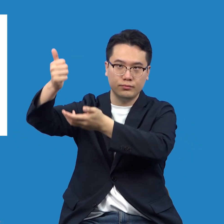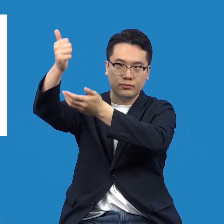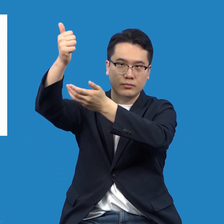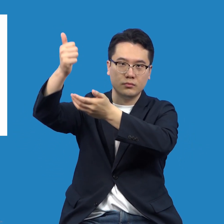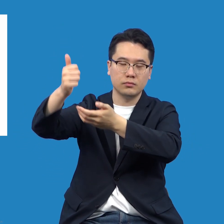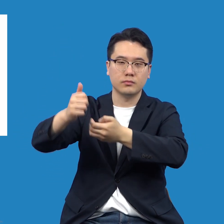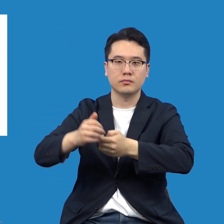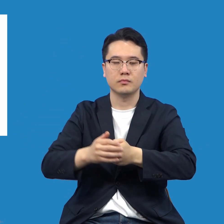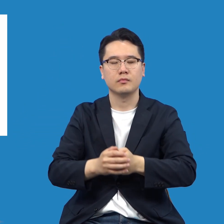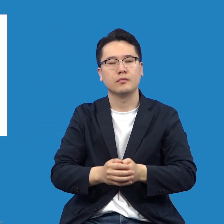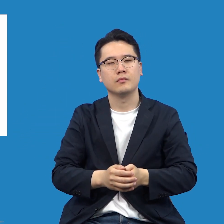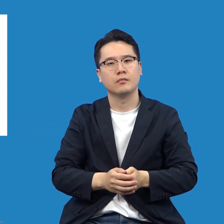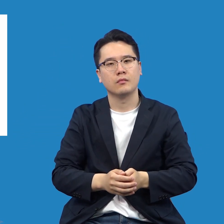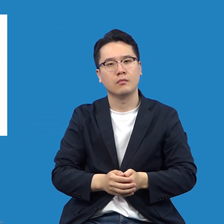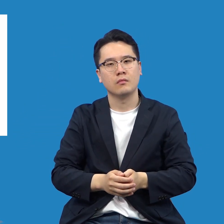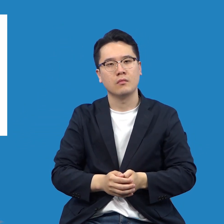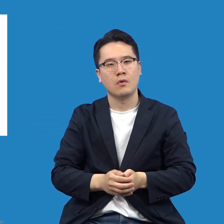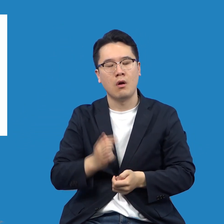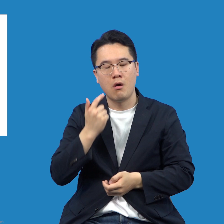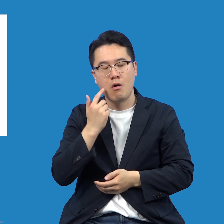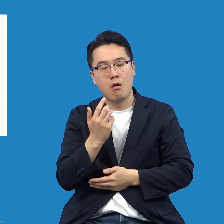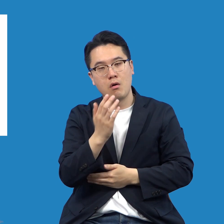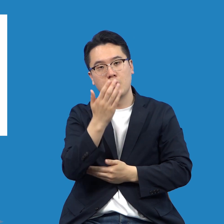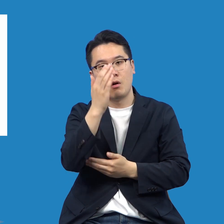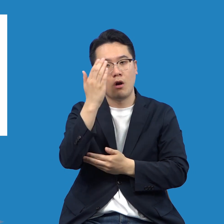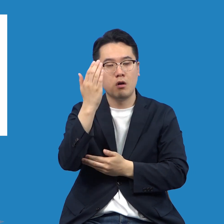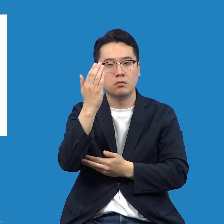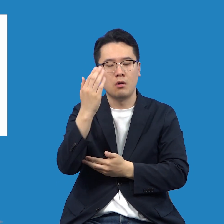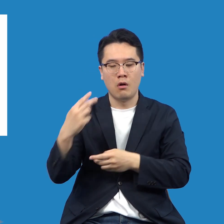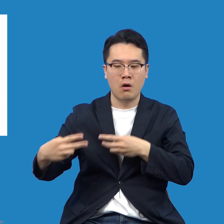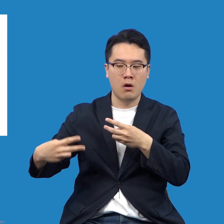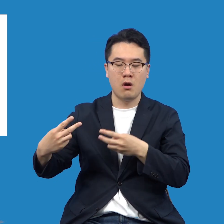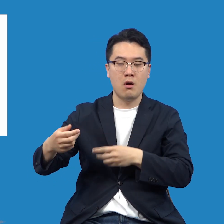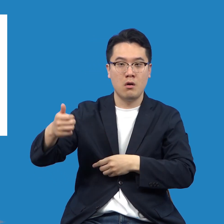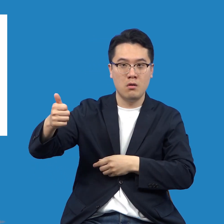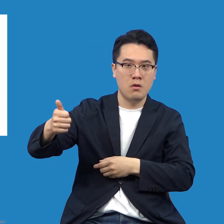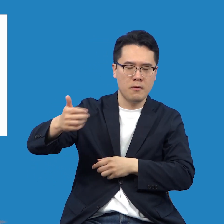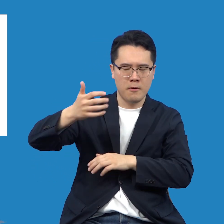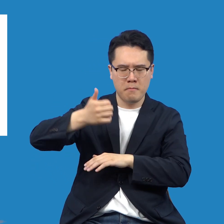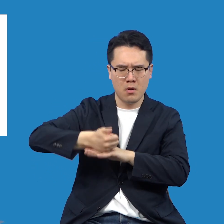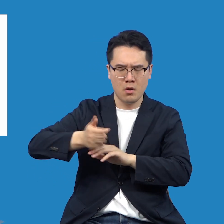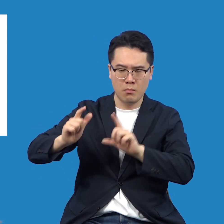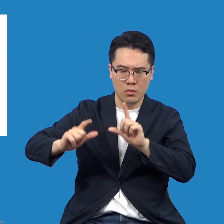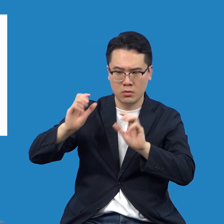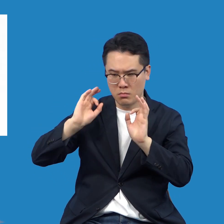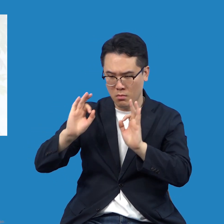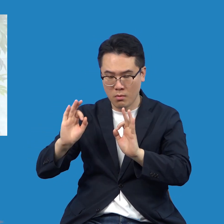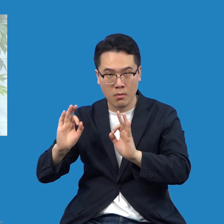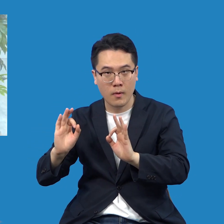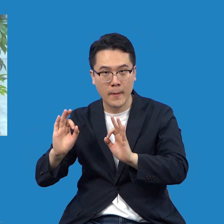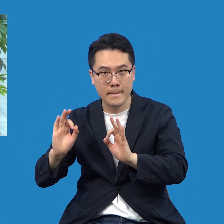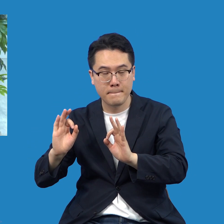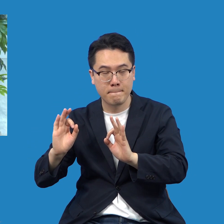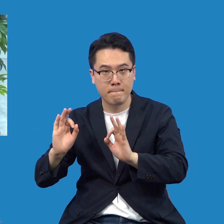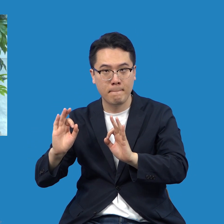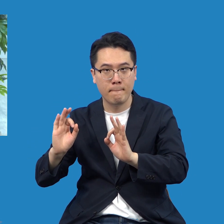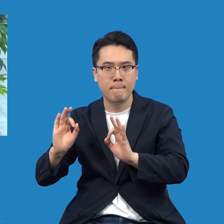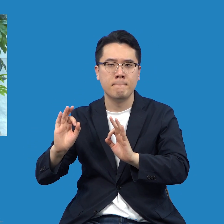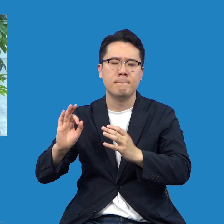영광스러운 엘리야의 최후를 지켜보고 있던 엘리사는 내 아버지여